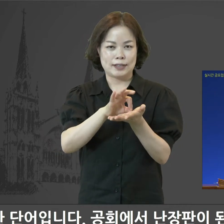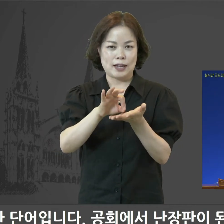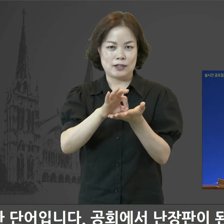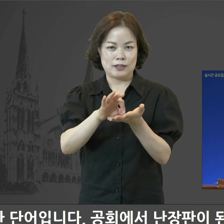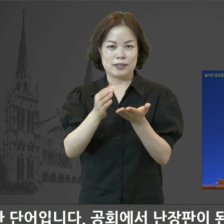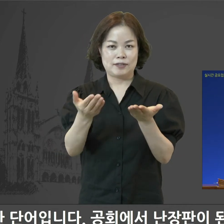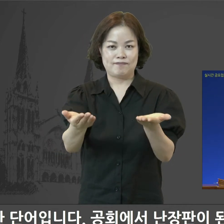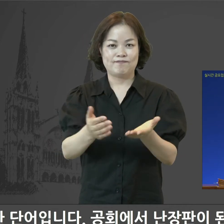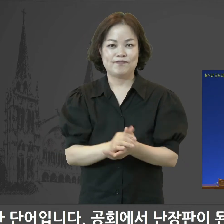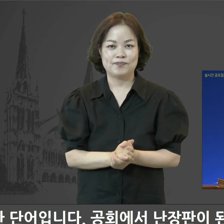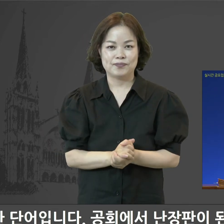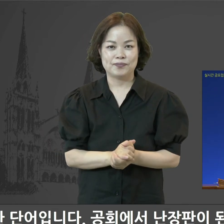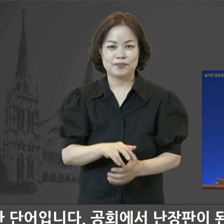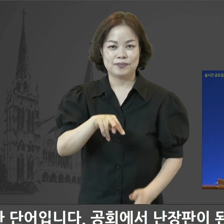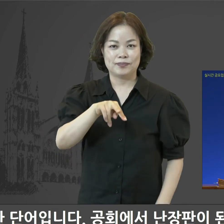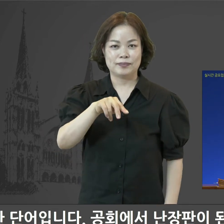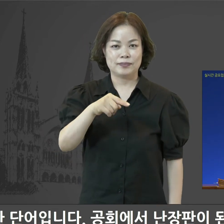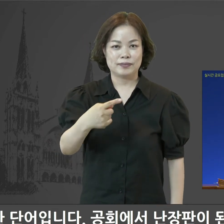하는데